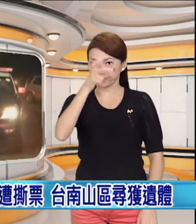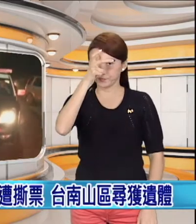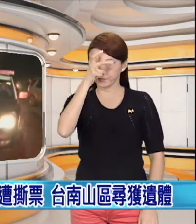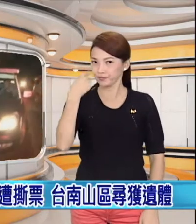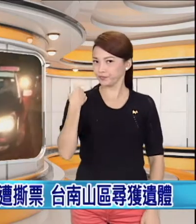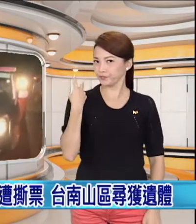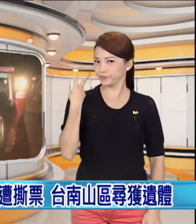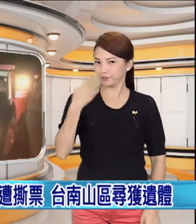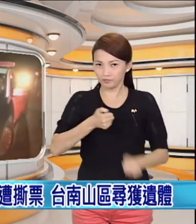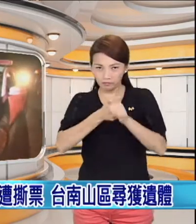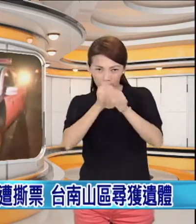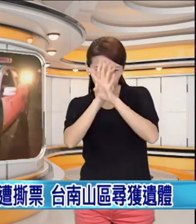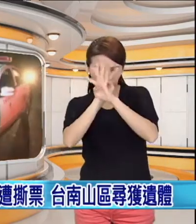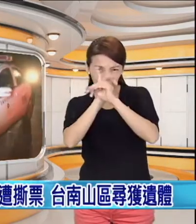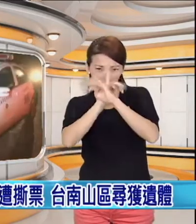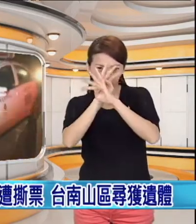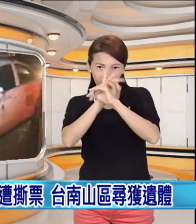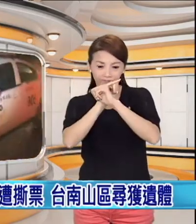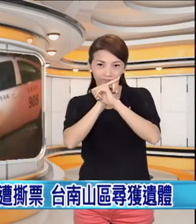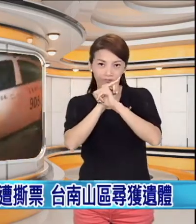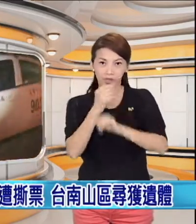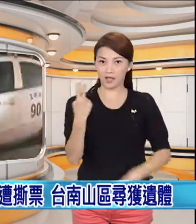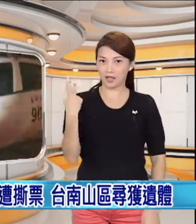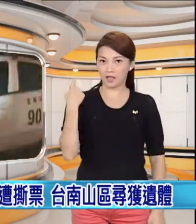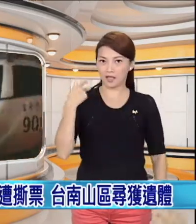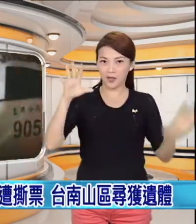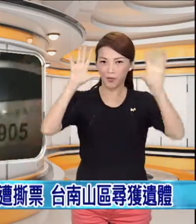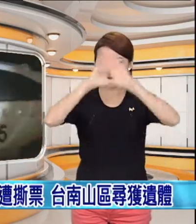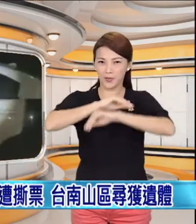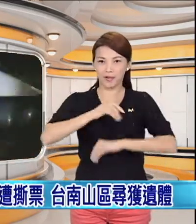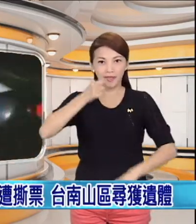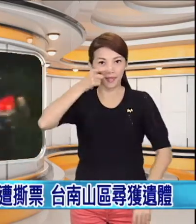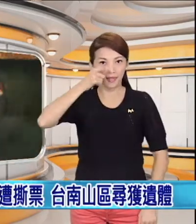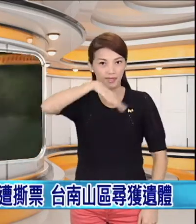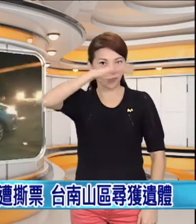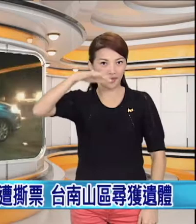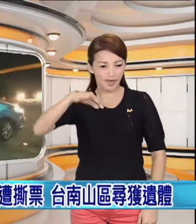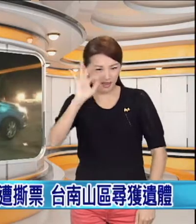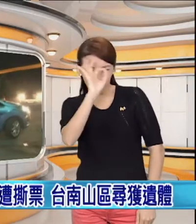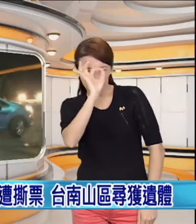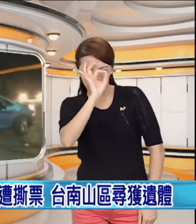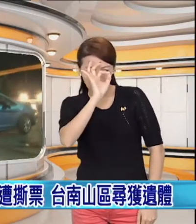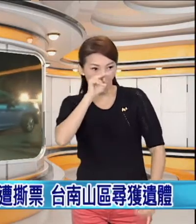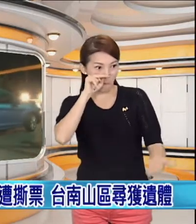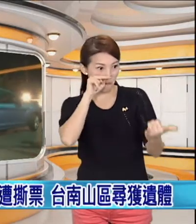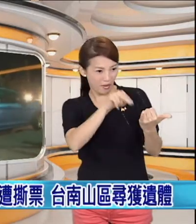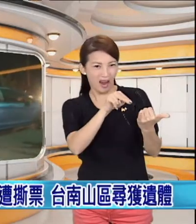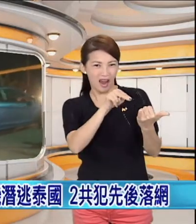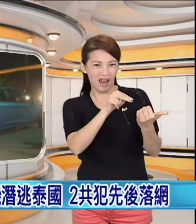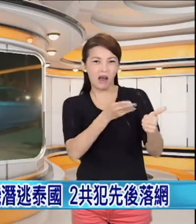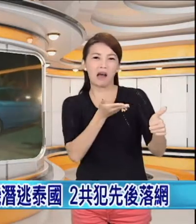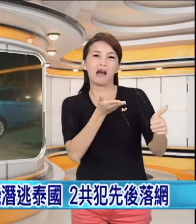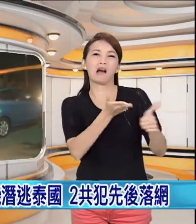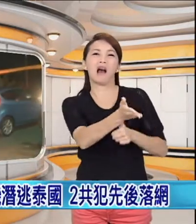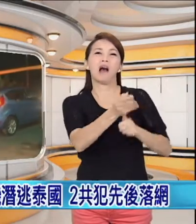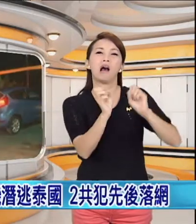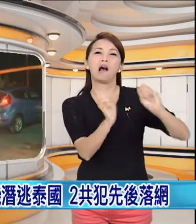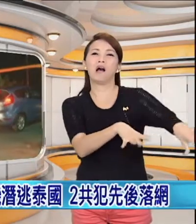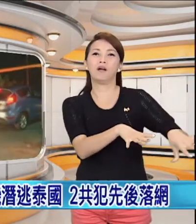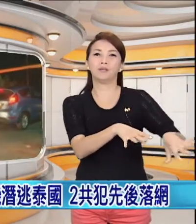不过被害人仍遭杀害。警方经过连日的搜索，前天晚间在台南山区寻获